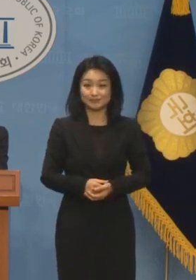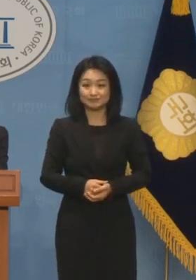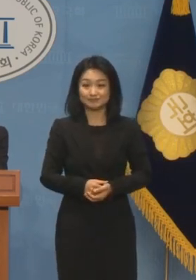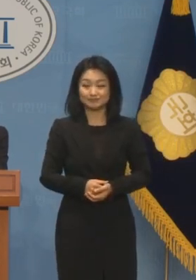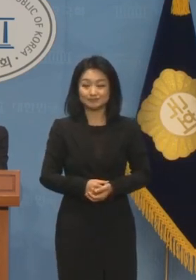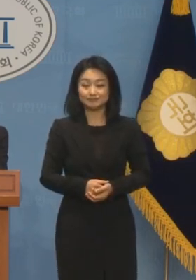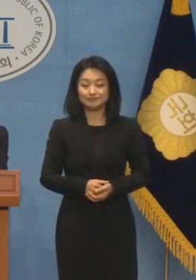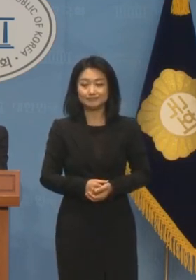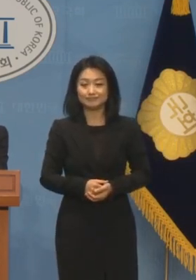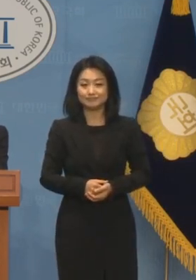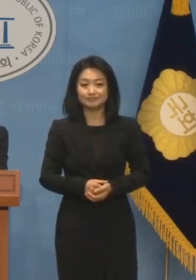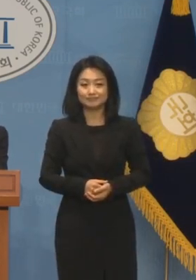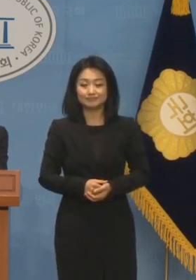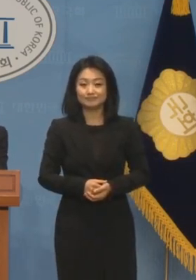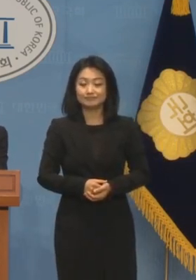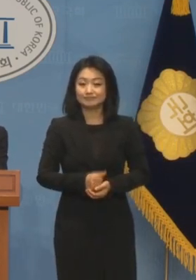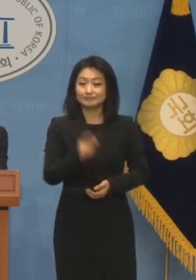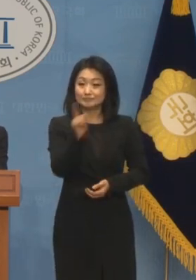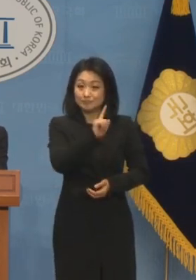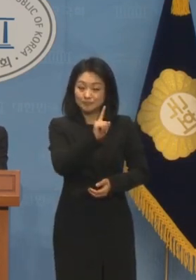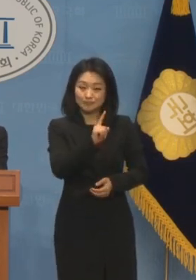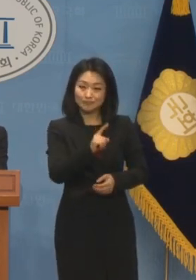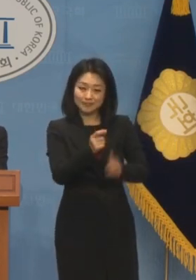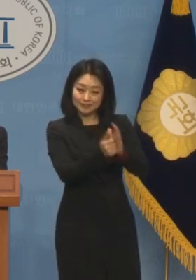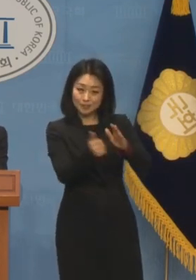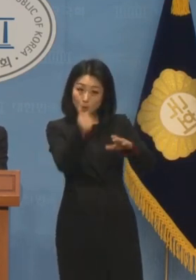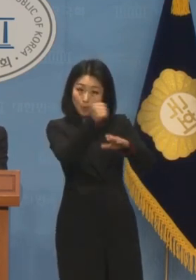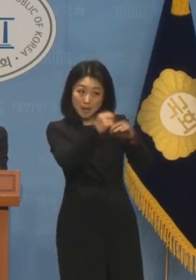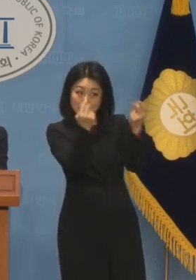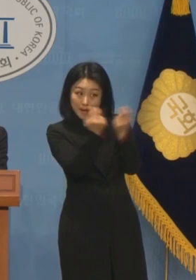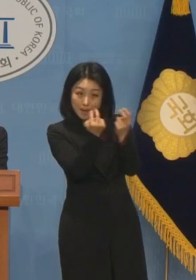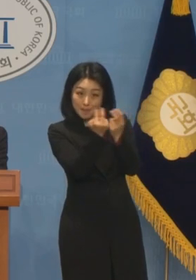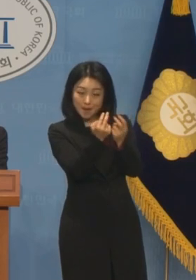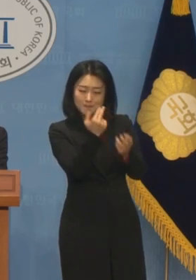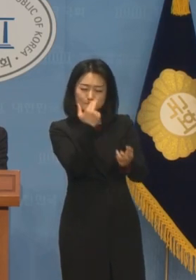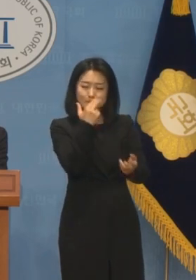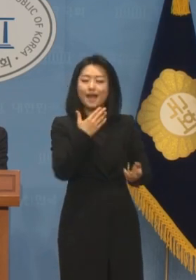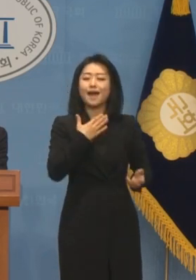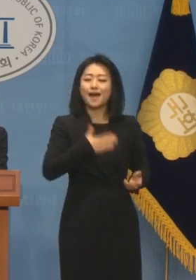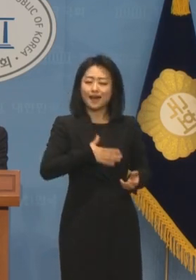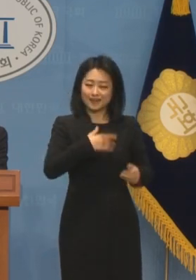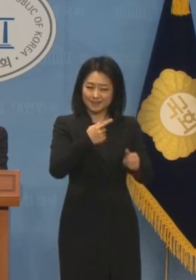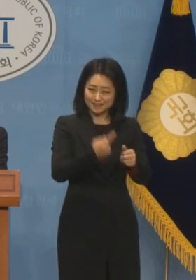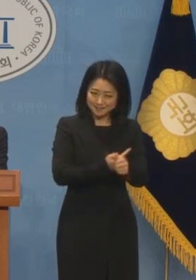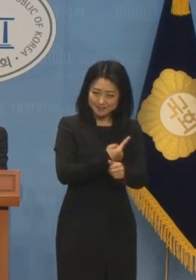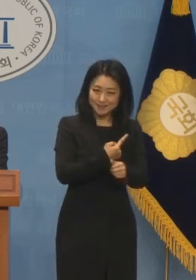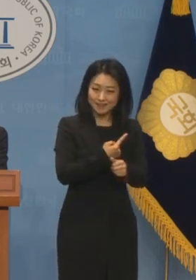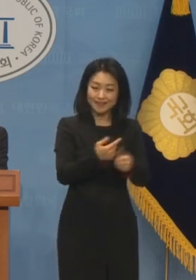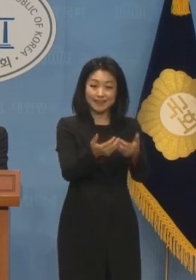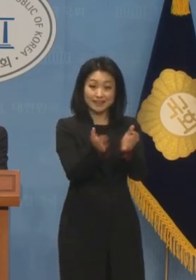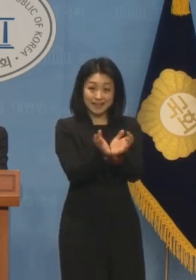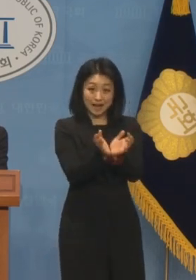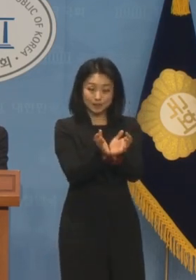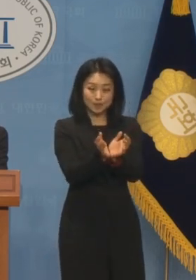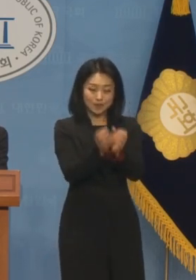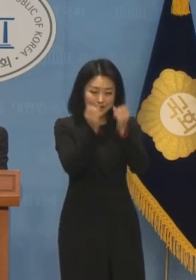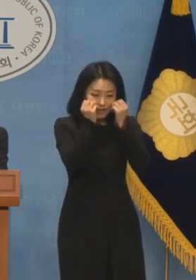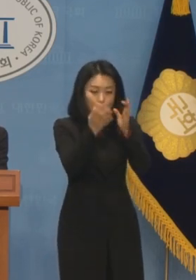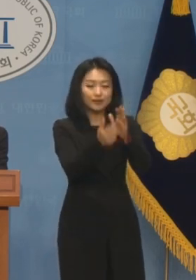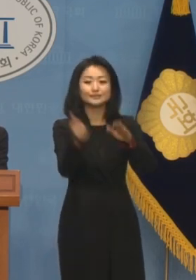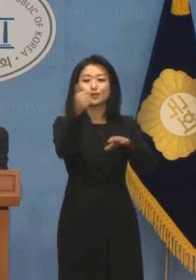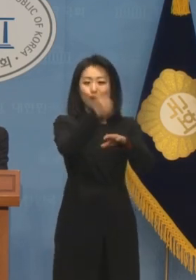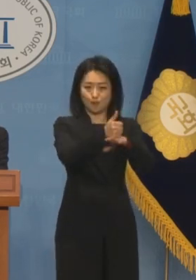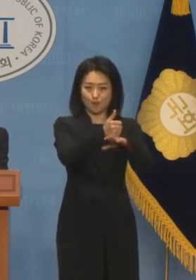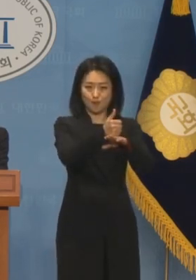어떤 일에 성공의 방정식을 알고 있기 때문이라고 생각합니다. 그래서 저는